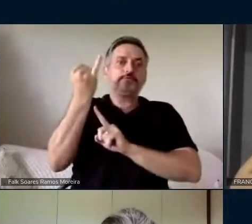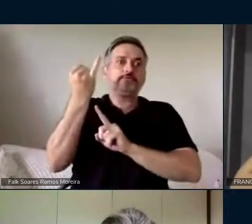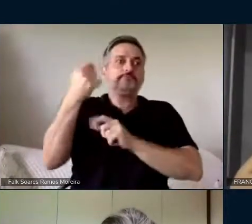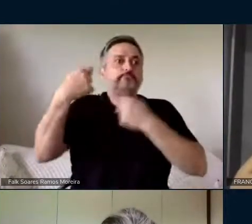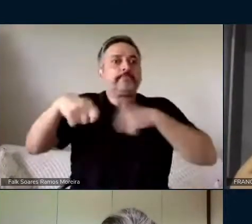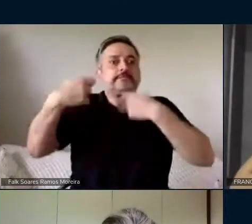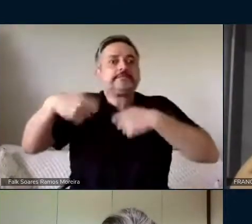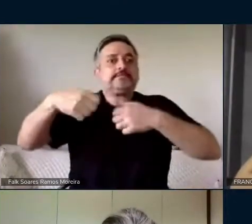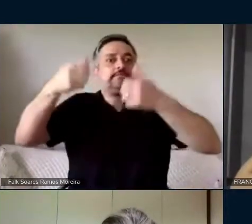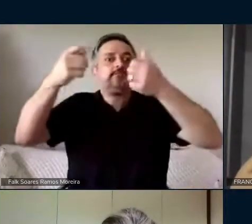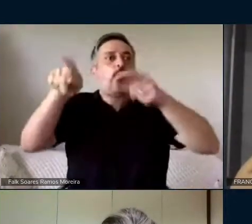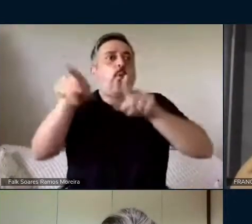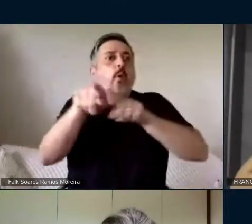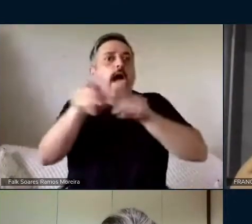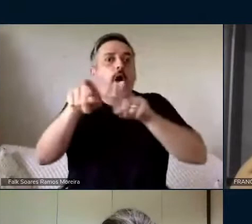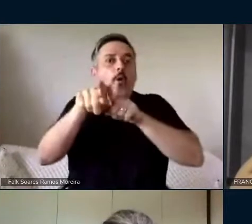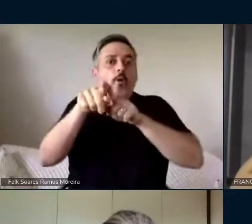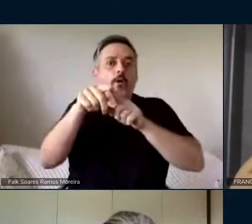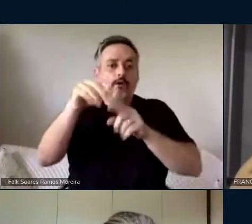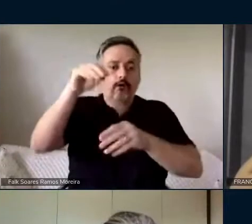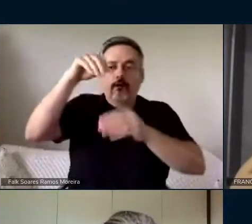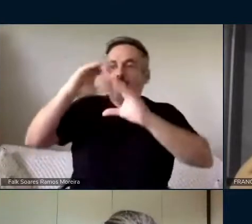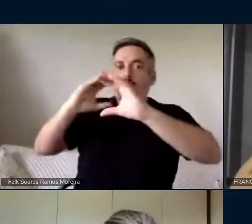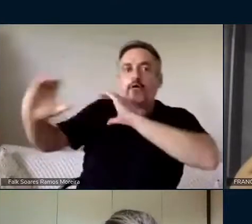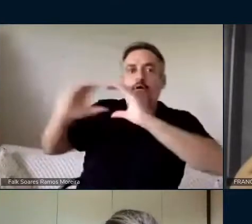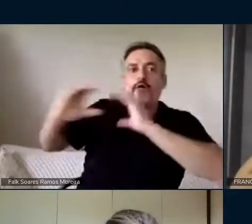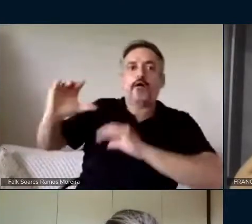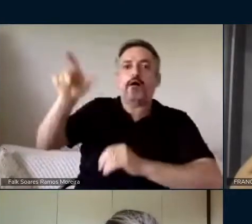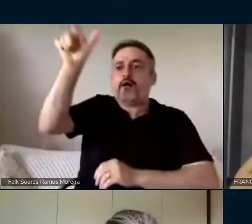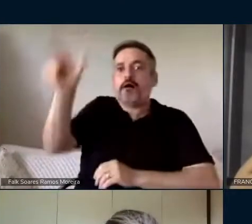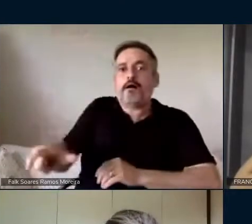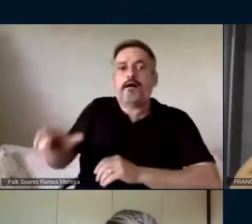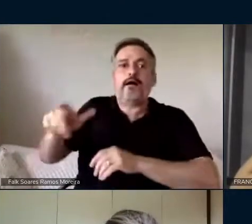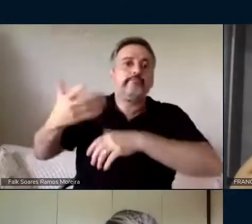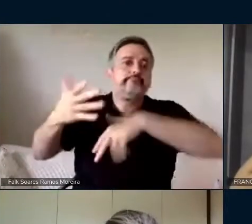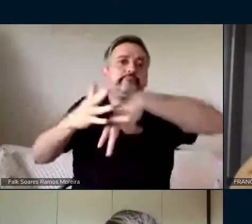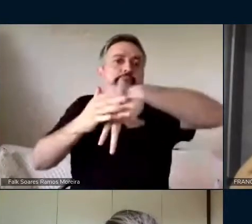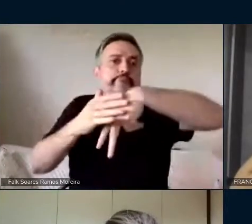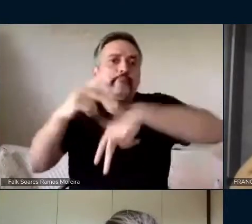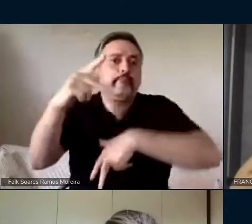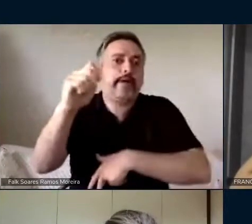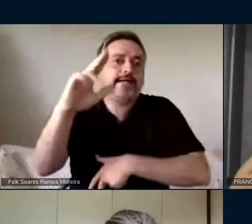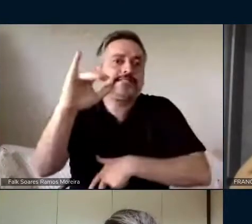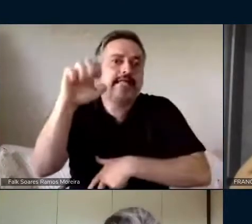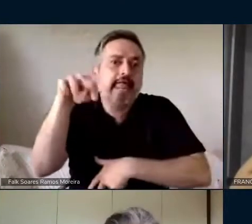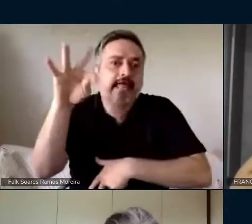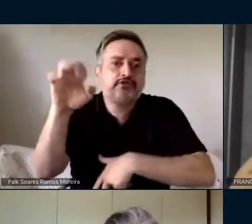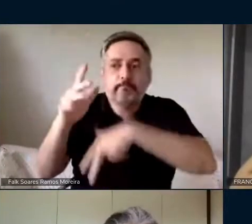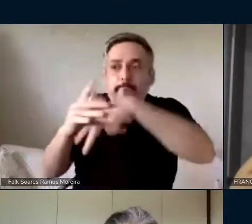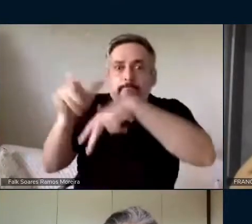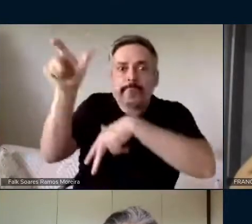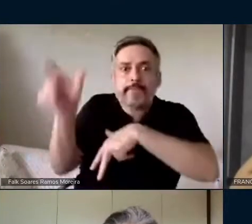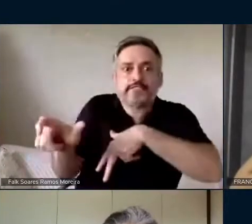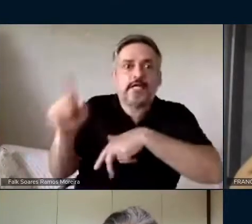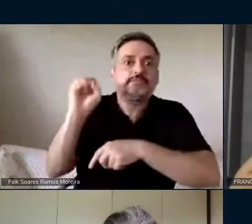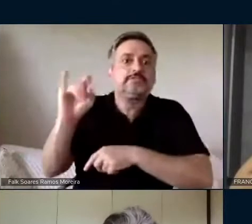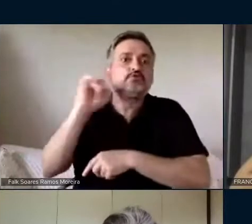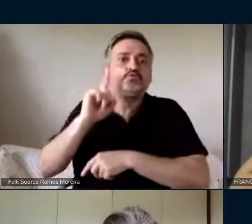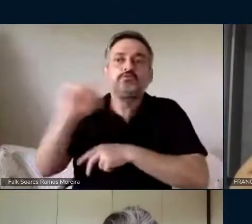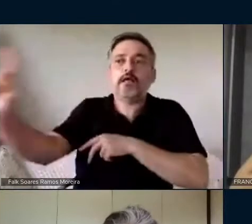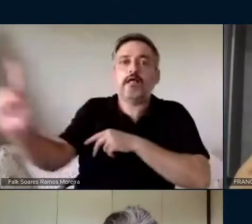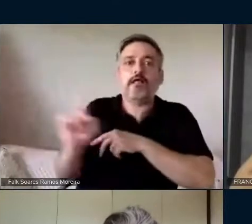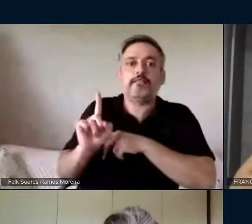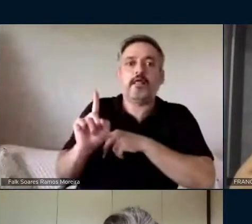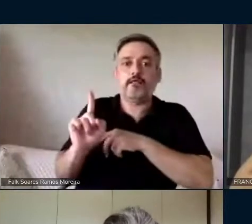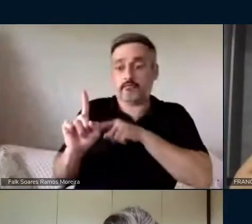é um hospital de olhos aqui em Brasília, e aí como é que a gente se comunicava com a pessoa surda